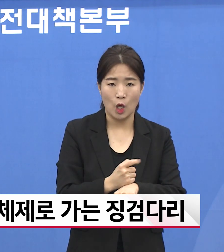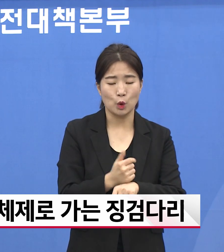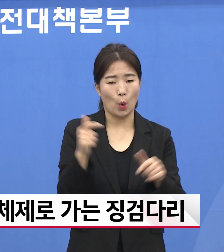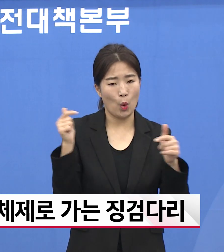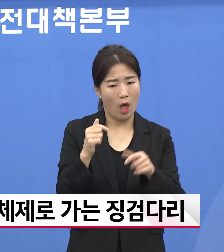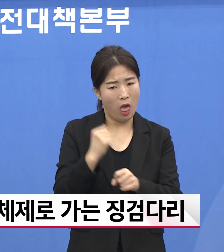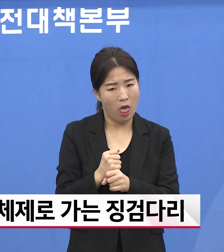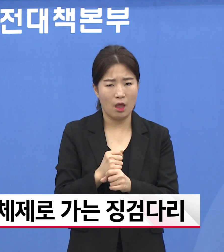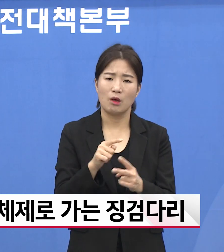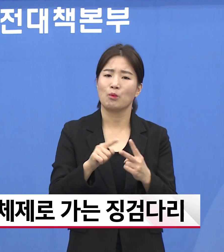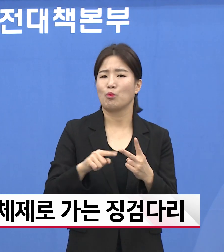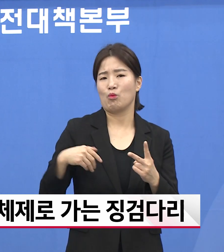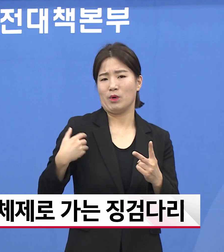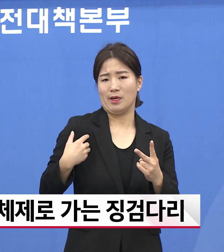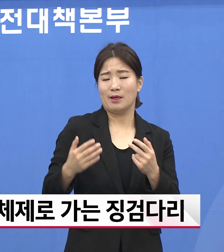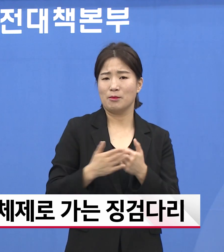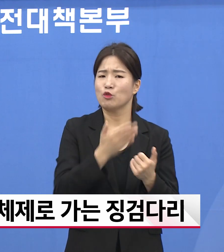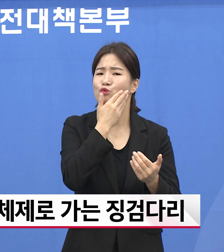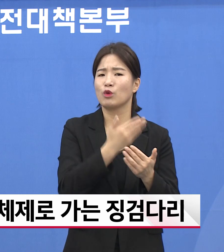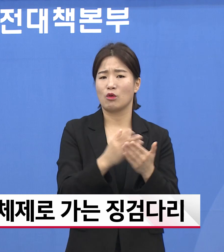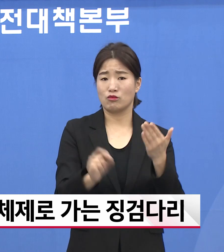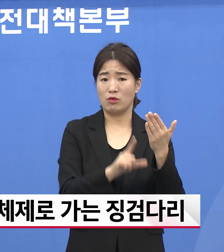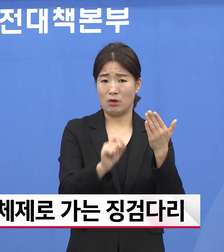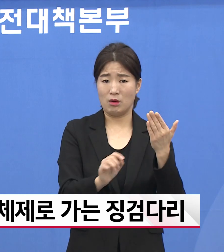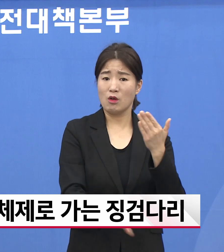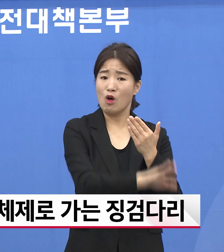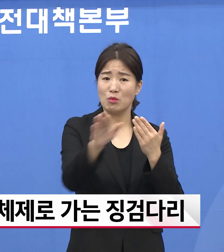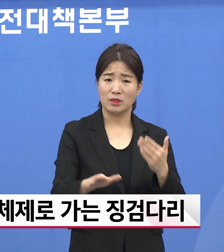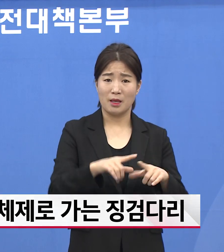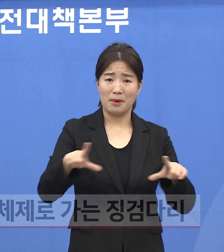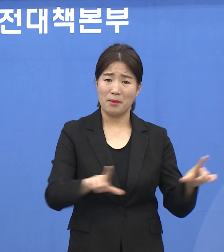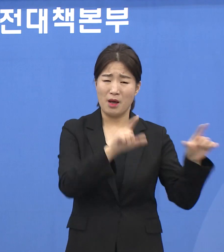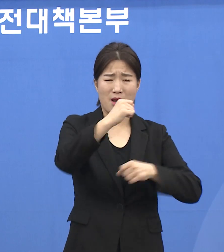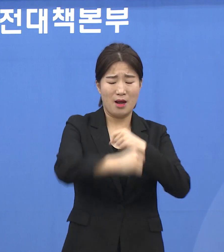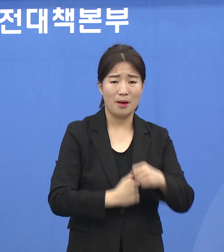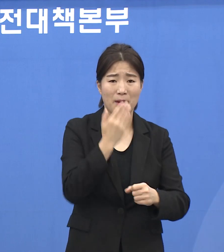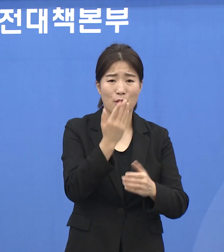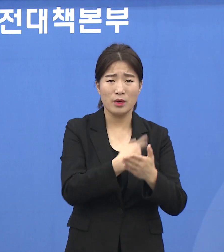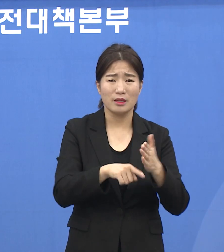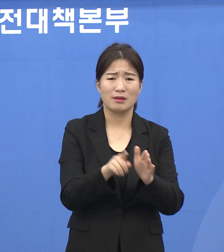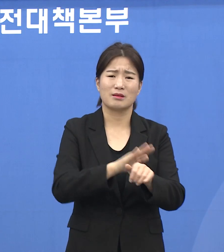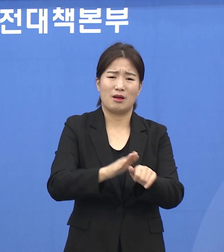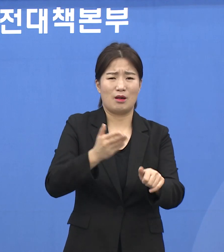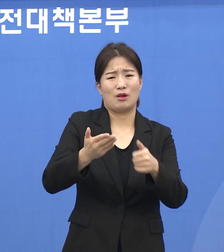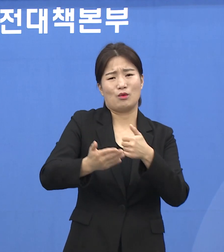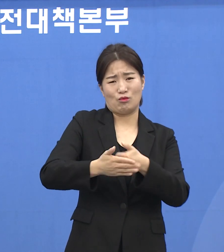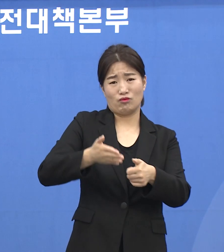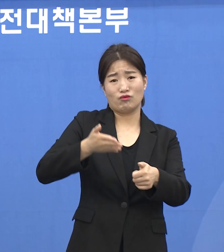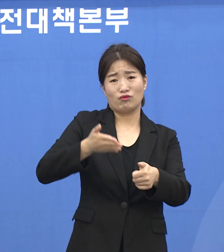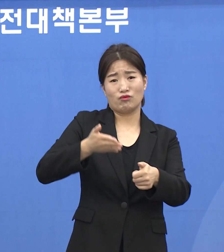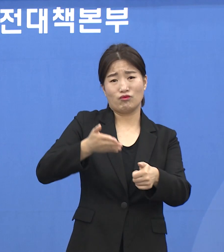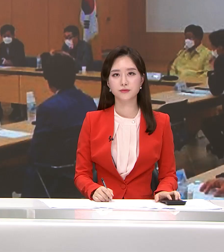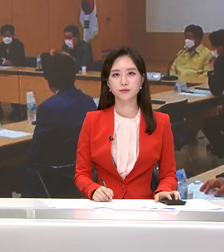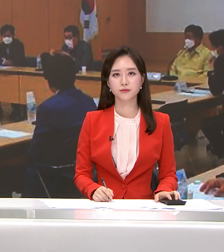일상으로 하루빨리 돌아갈 수 있도록 시민 여러분의 참여 방역을 간곡히 당부드립니다.